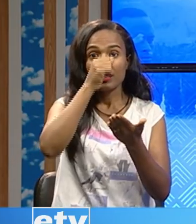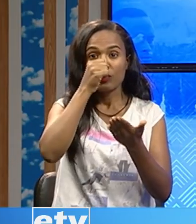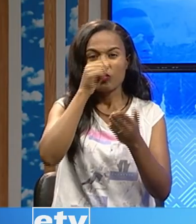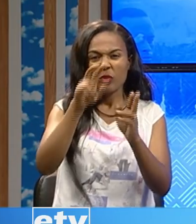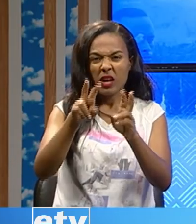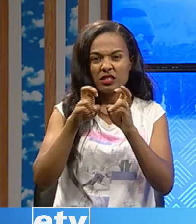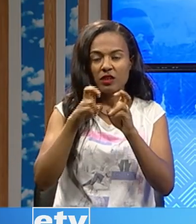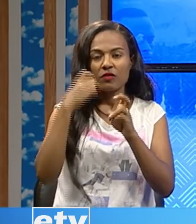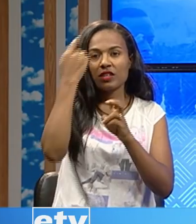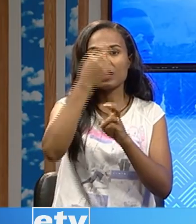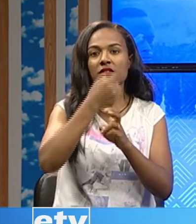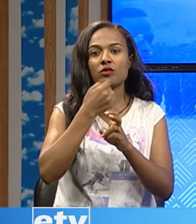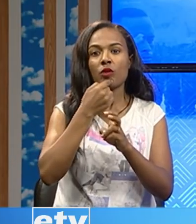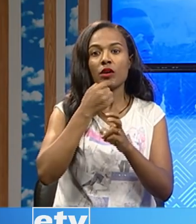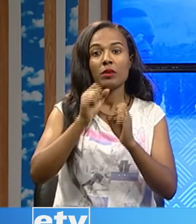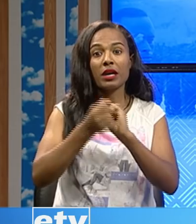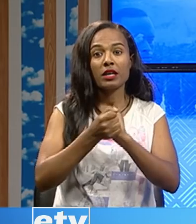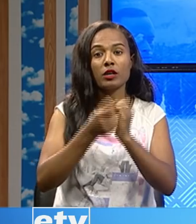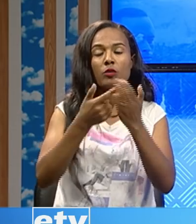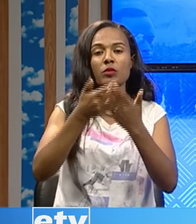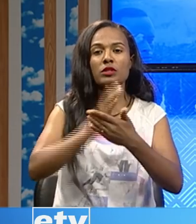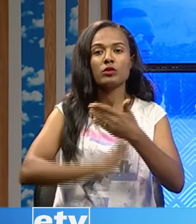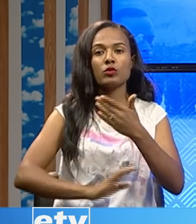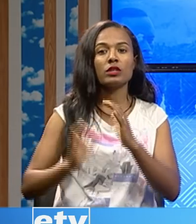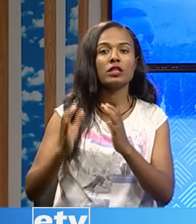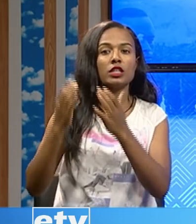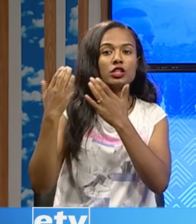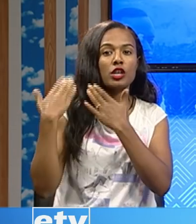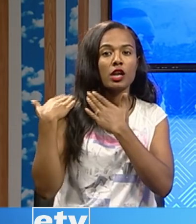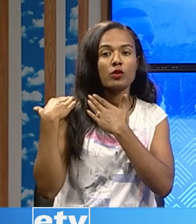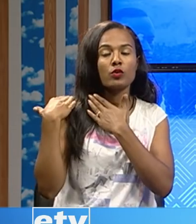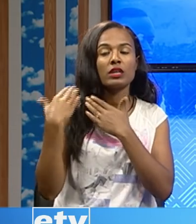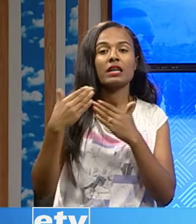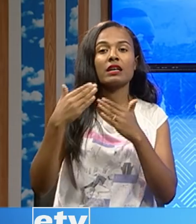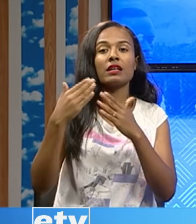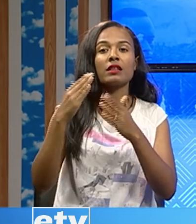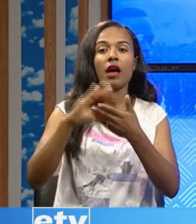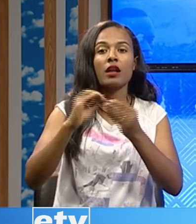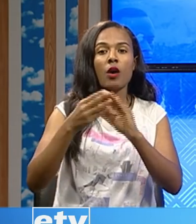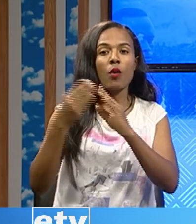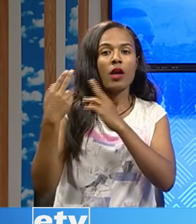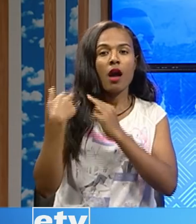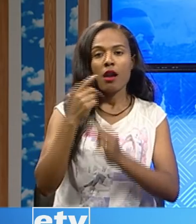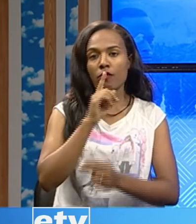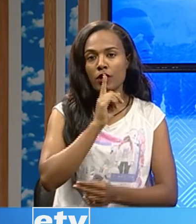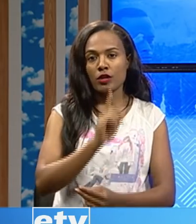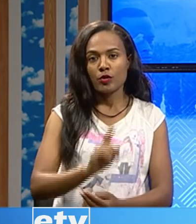አስከፊ ገጽታዋን መቀየር ደግሞ በዚህ ትውልድ ተከሻ ላይ የወደቀ ታሪካዊ ኃላፊነትም ነው።